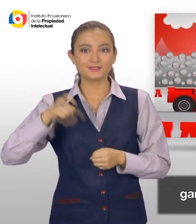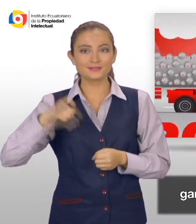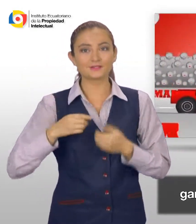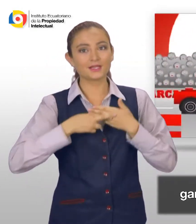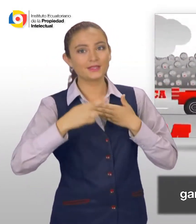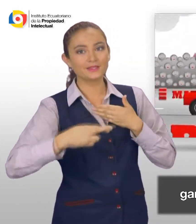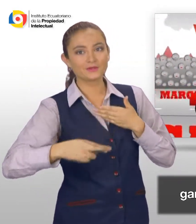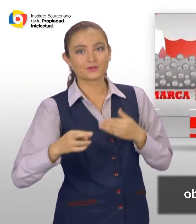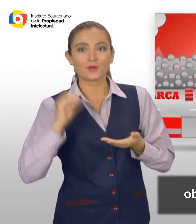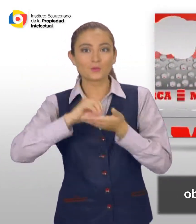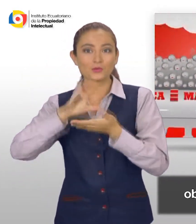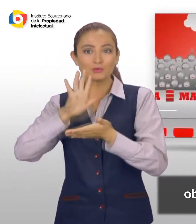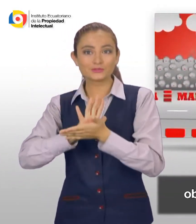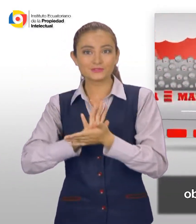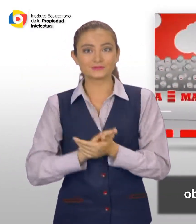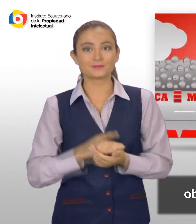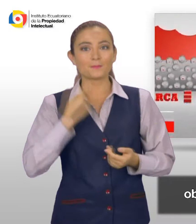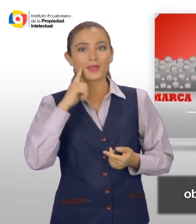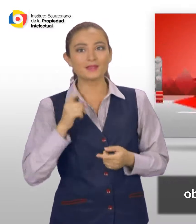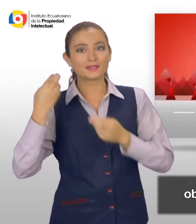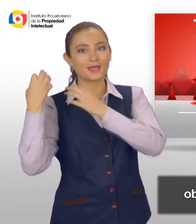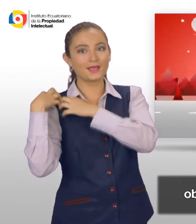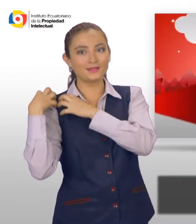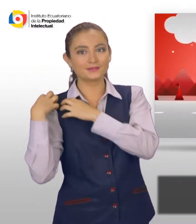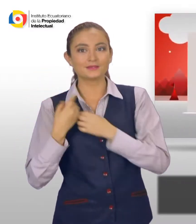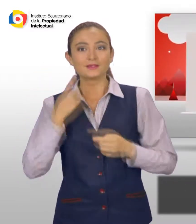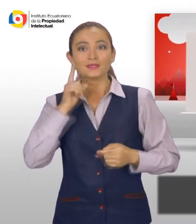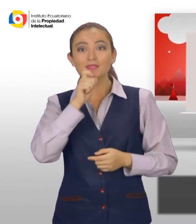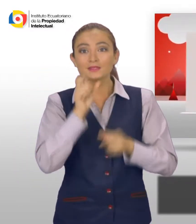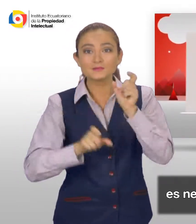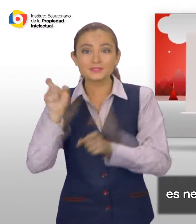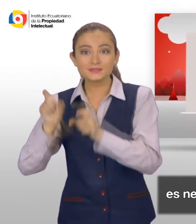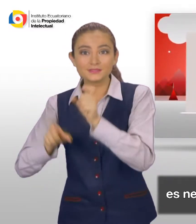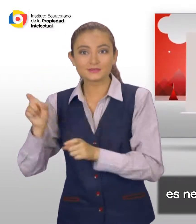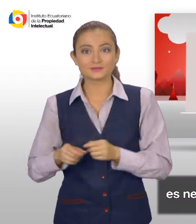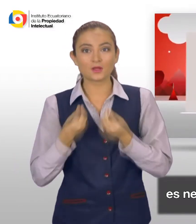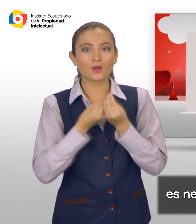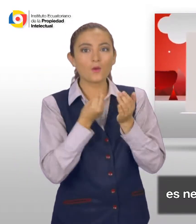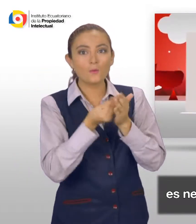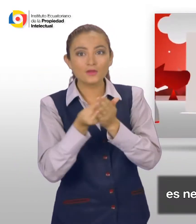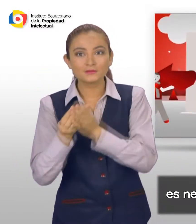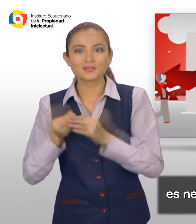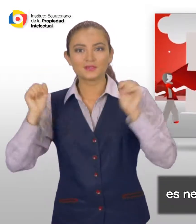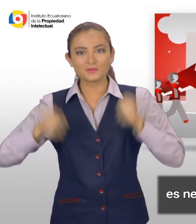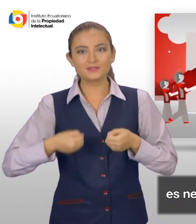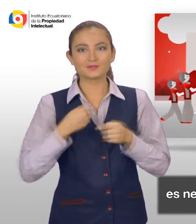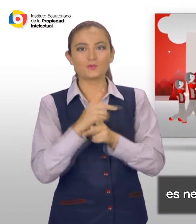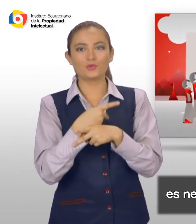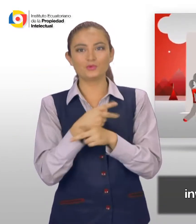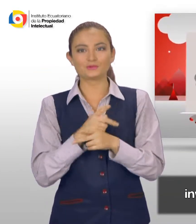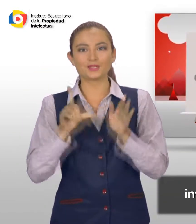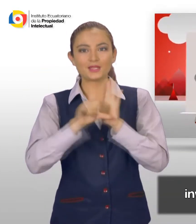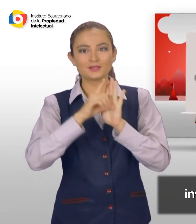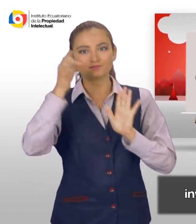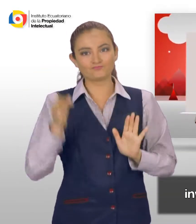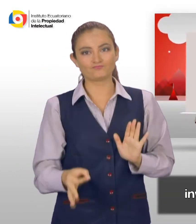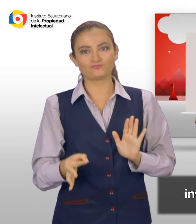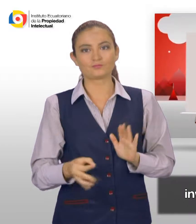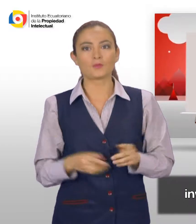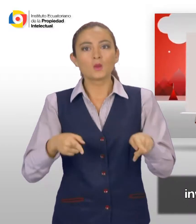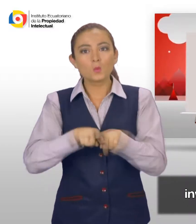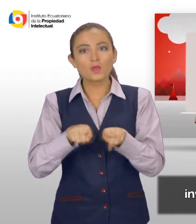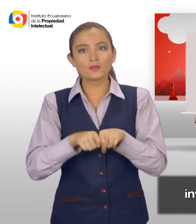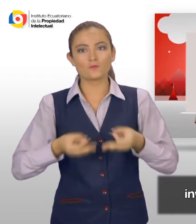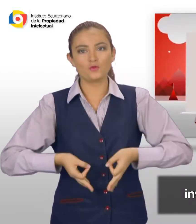garantizar que los consumidores obtengan un producto legítimo. De la misma manera, es necesario patentar tus creaciones, inventos